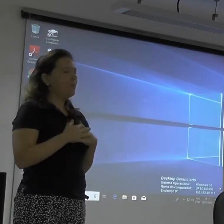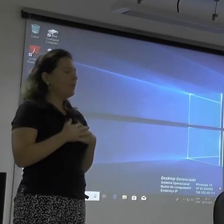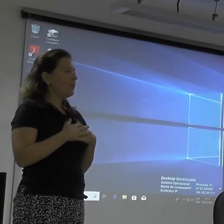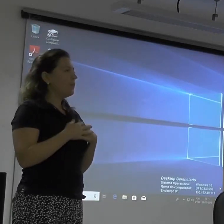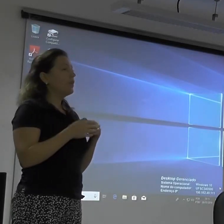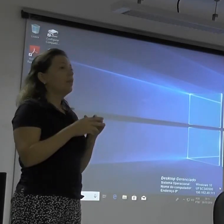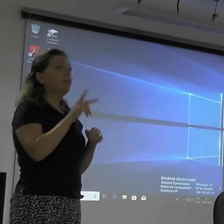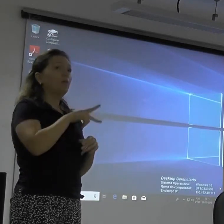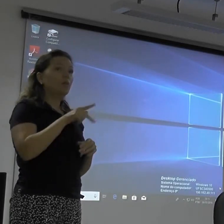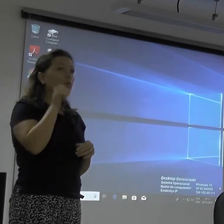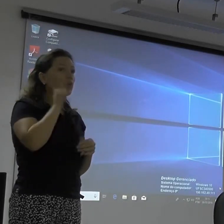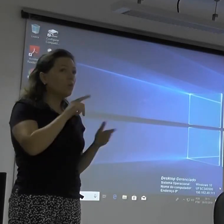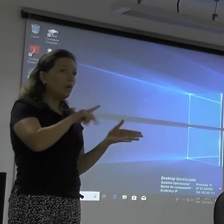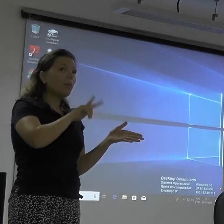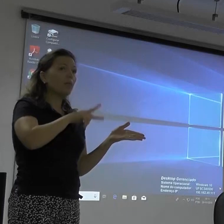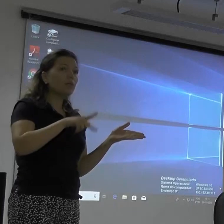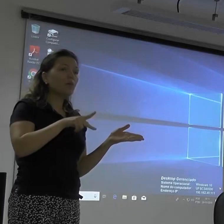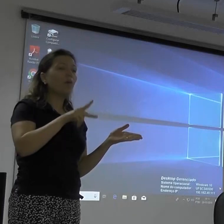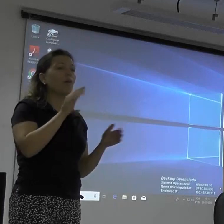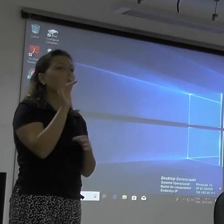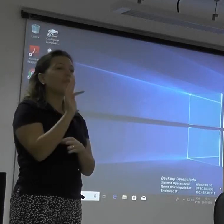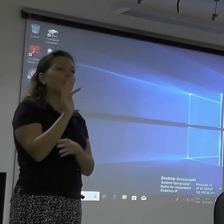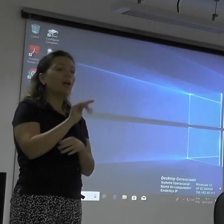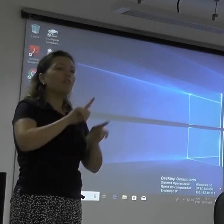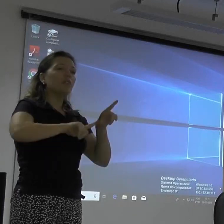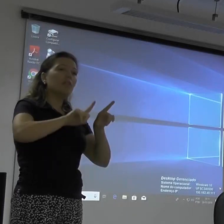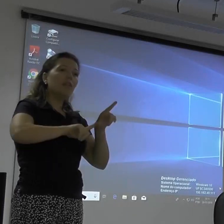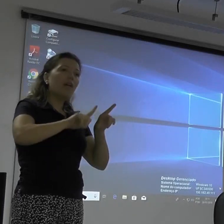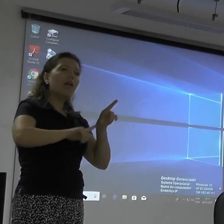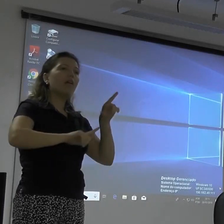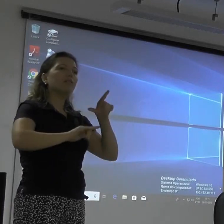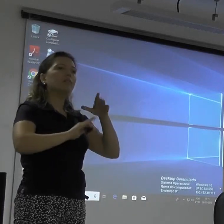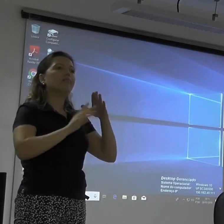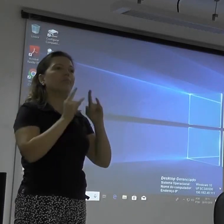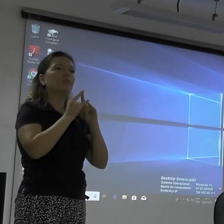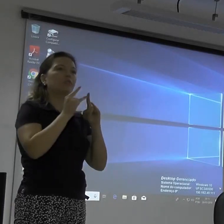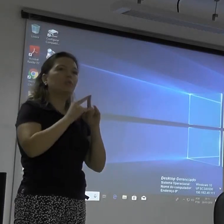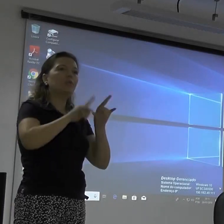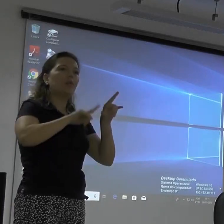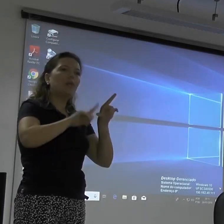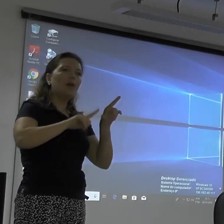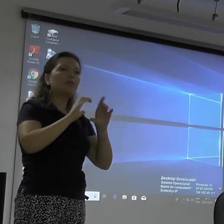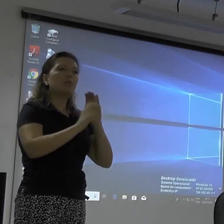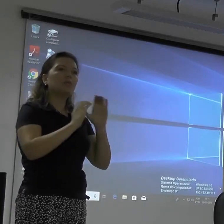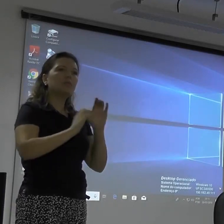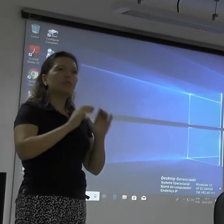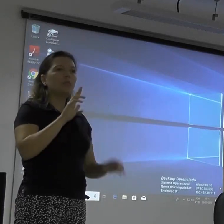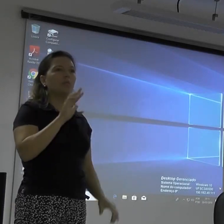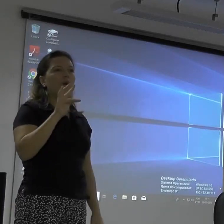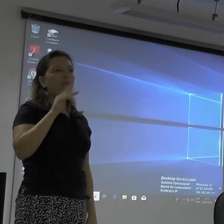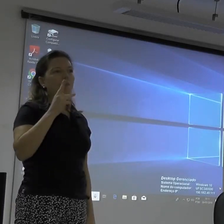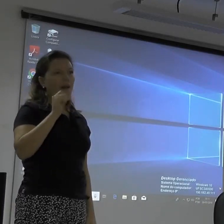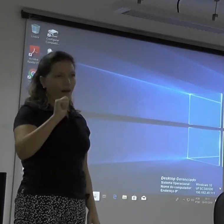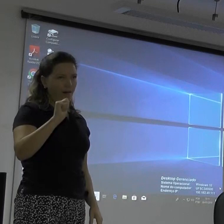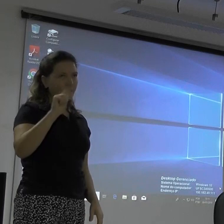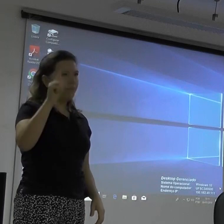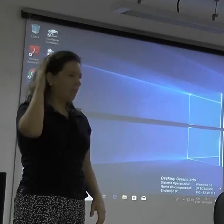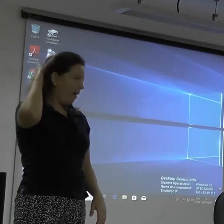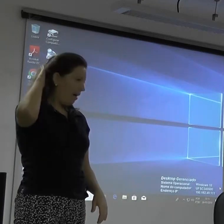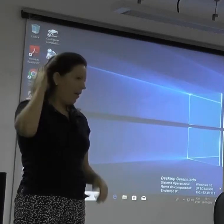Bom, a professora Germana é professora da Faculdade de Letras, do Instituto de Letras e Comunicação da Universidade Federal do Pará,